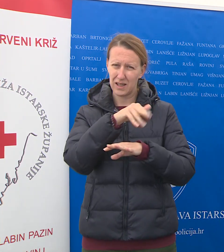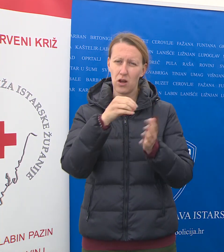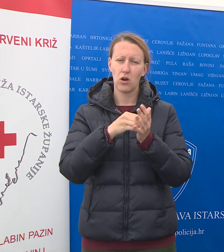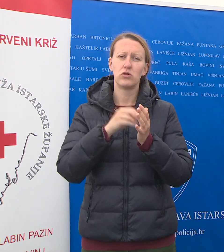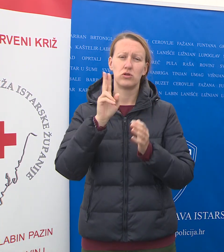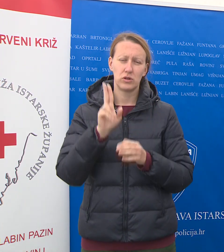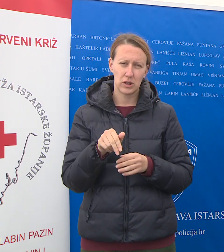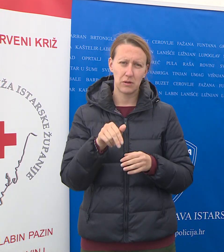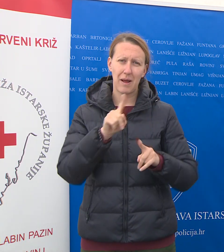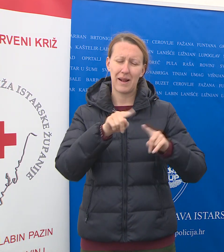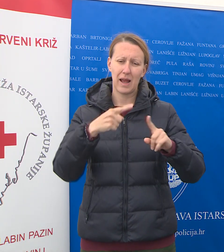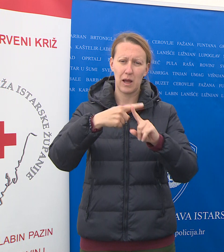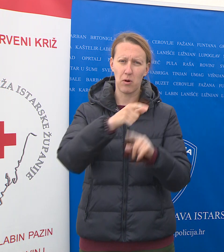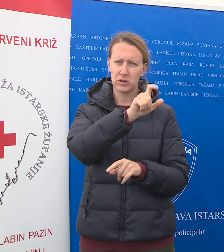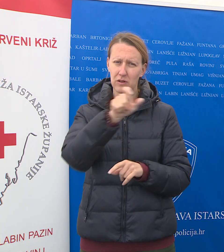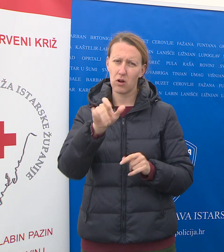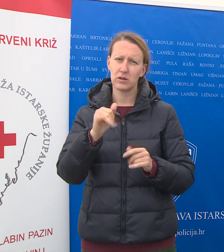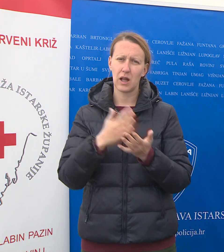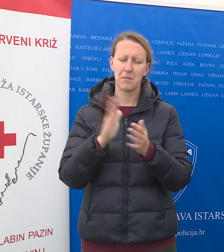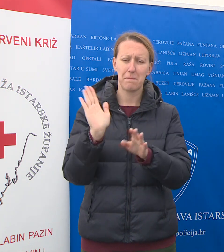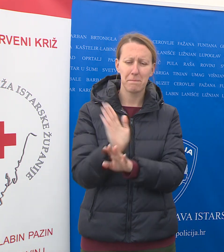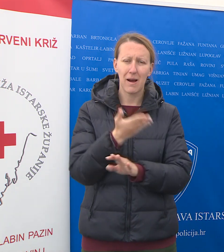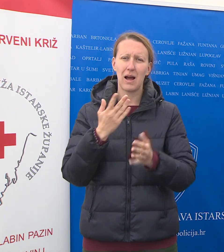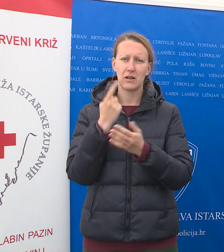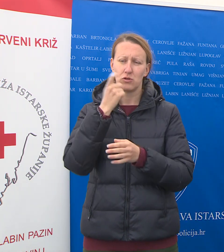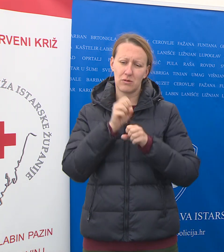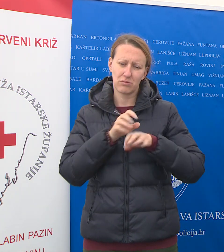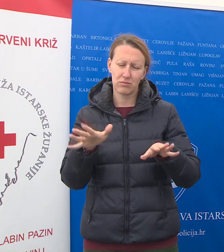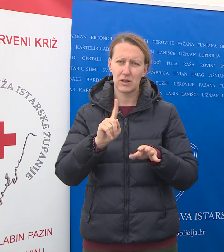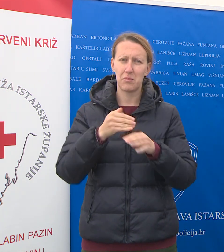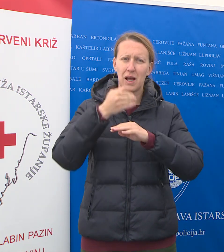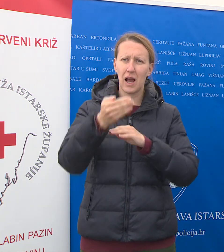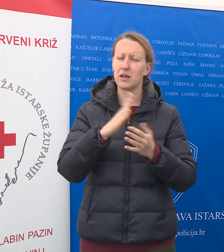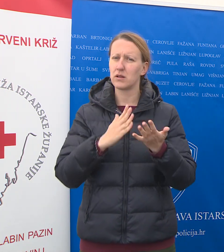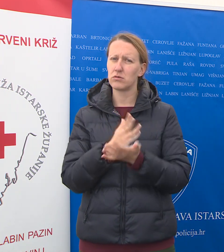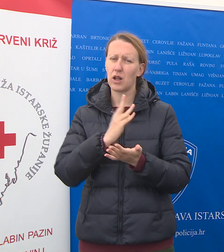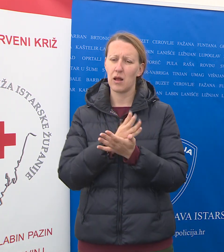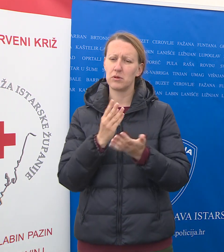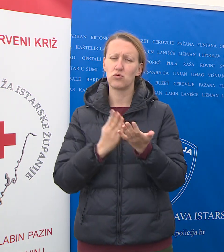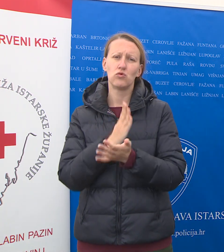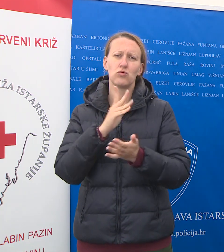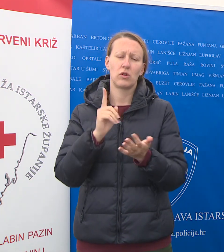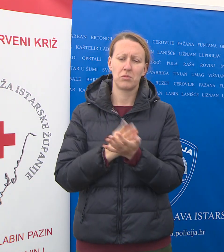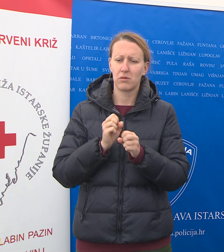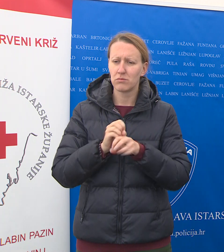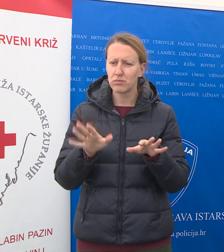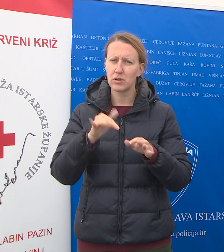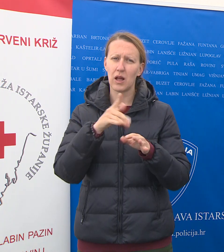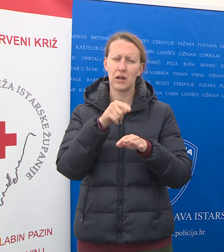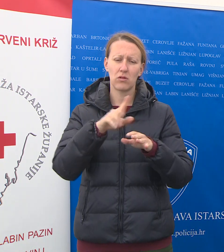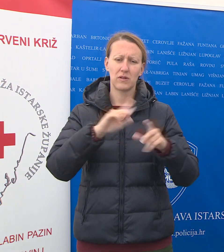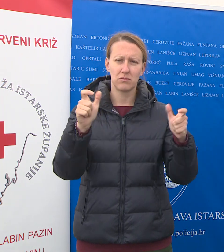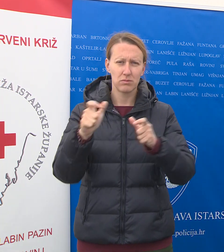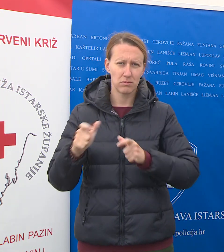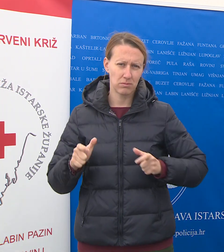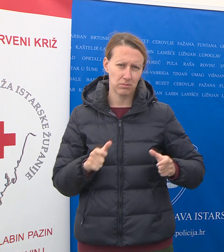imamo koju pozitivnu osobu da bi uklonili eventualno žarište ili kasnije neke slučaje u onom području, tako da ide uzorkovanje tog